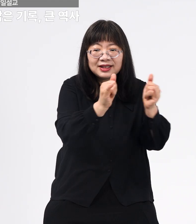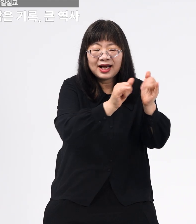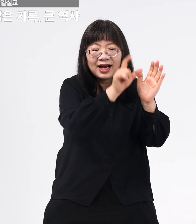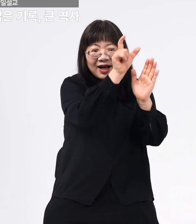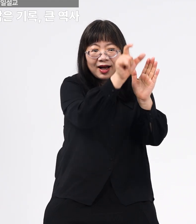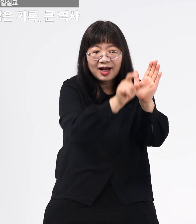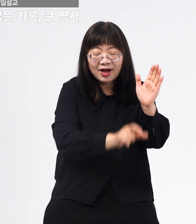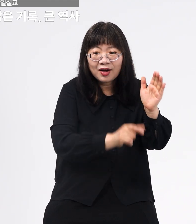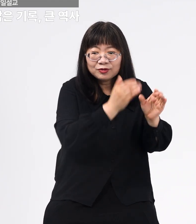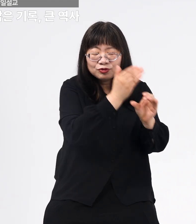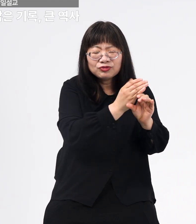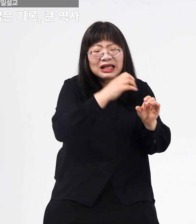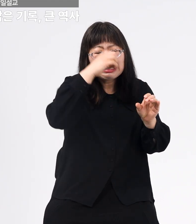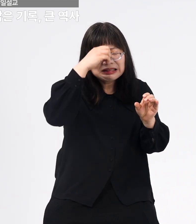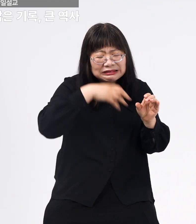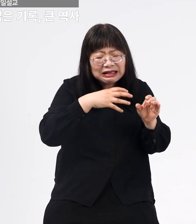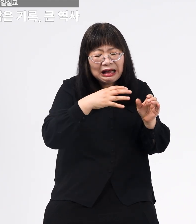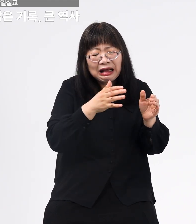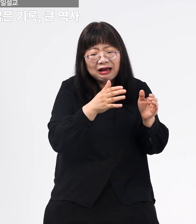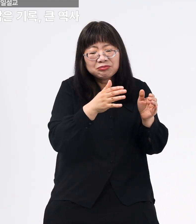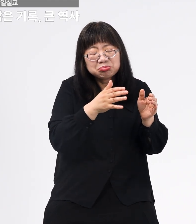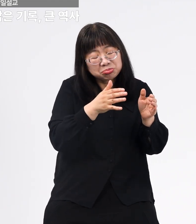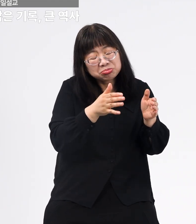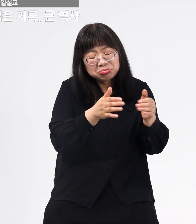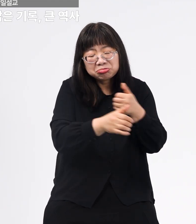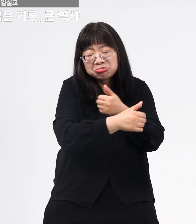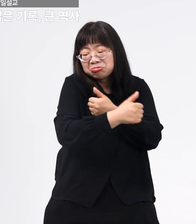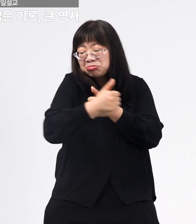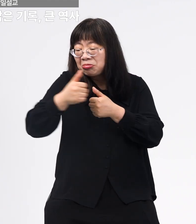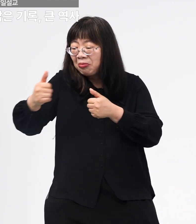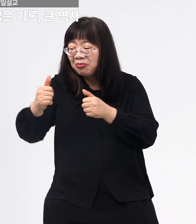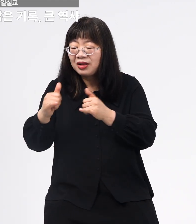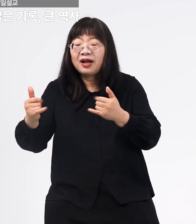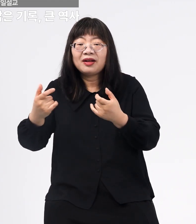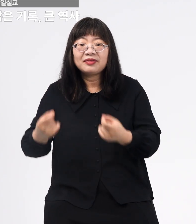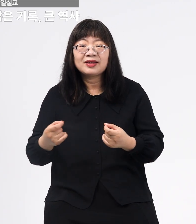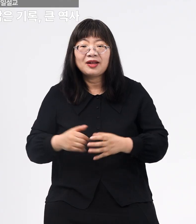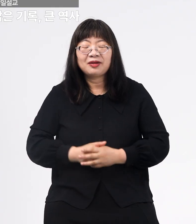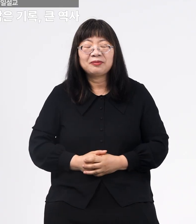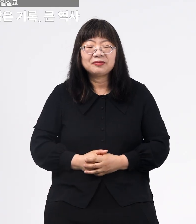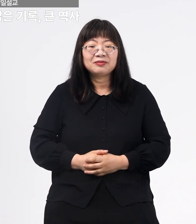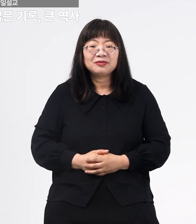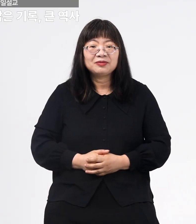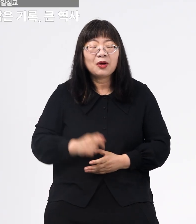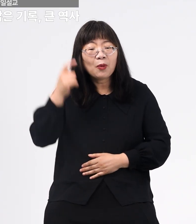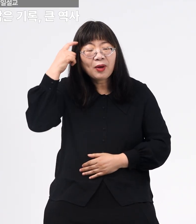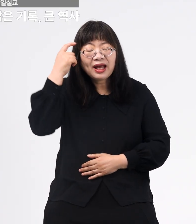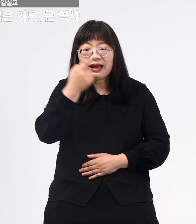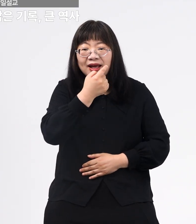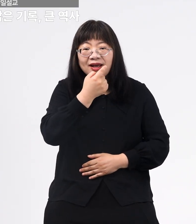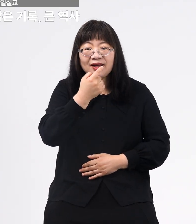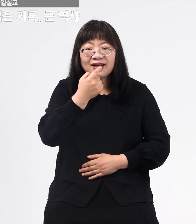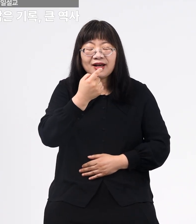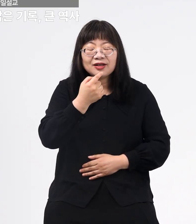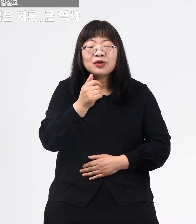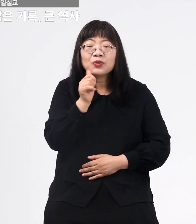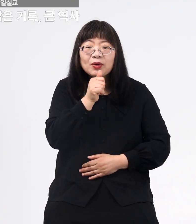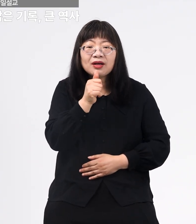스쳐 지나가는 인물 같아요. 슬쩍 잠깐 나타났다가 딱 한 줄 흔적을 남기고